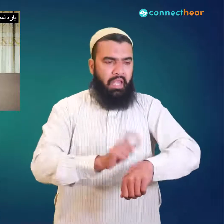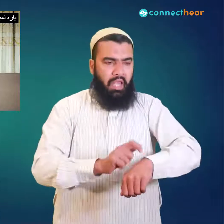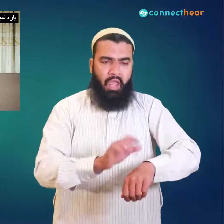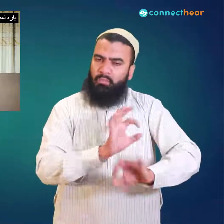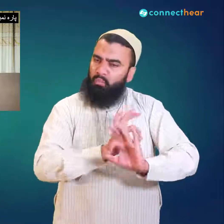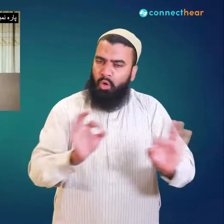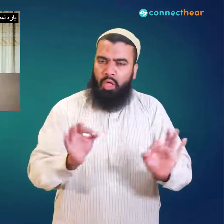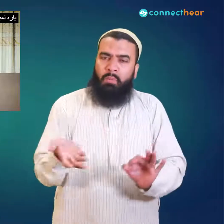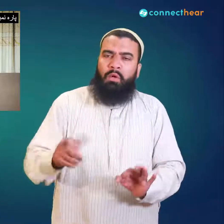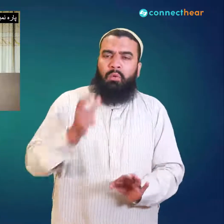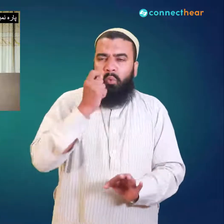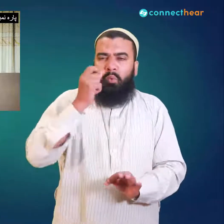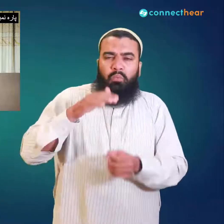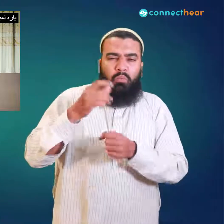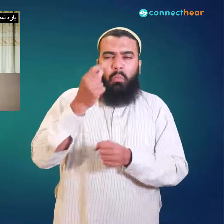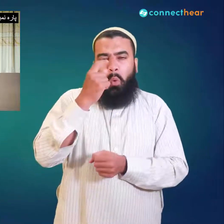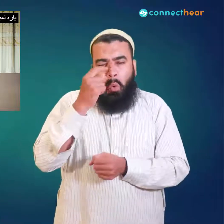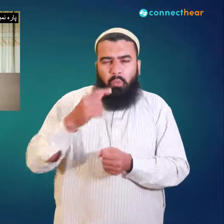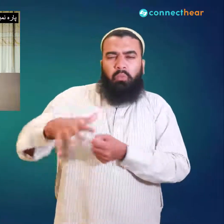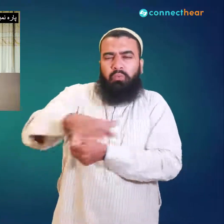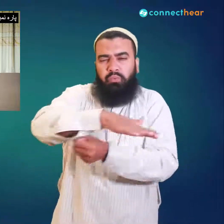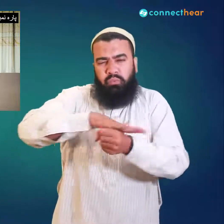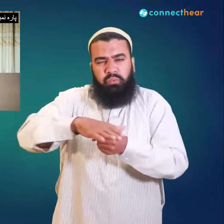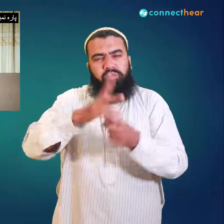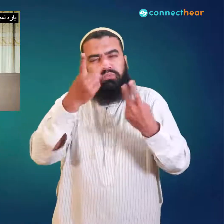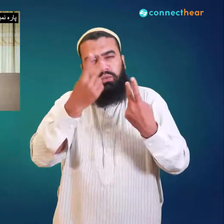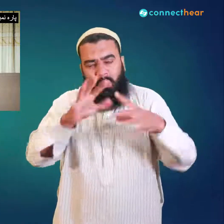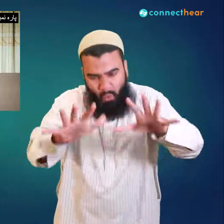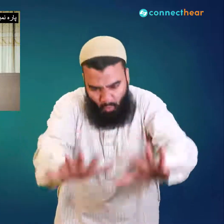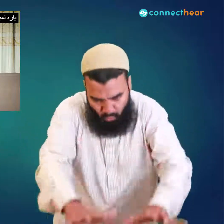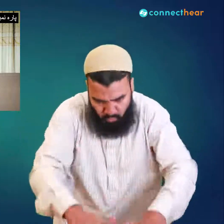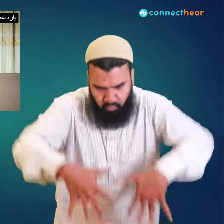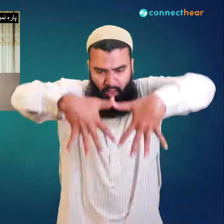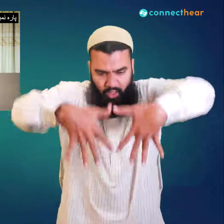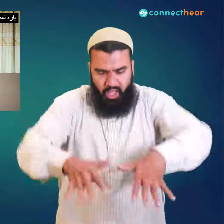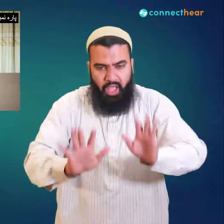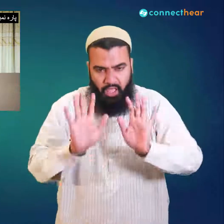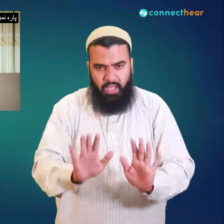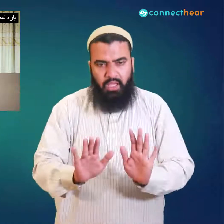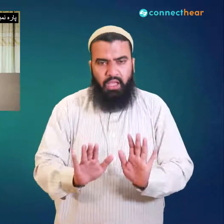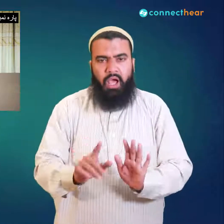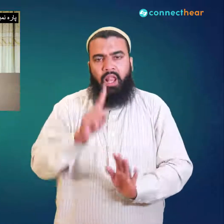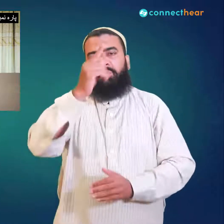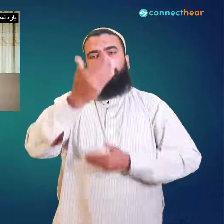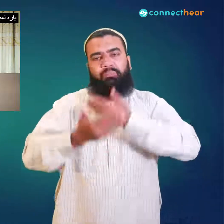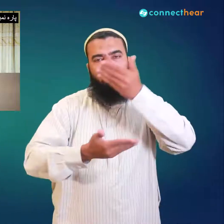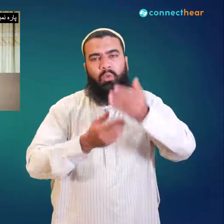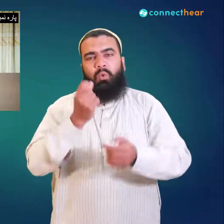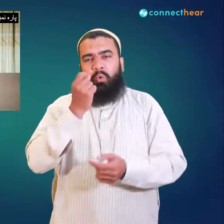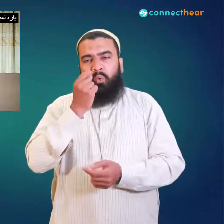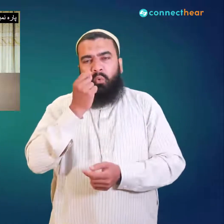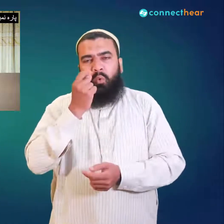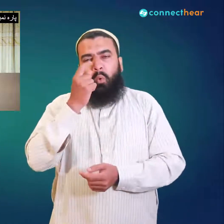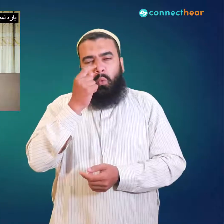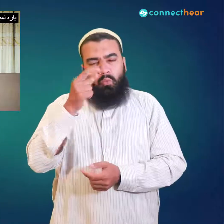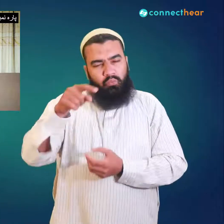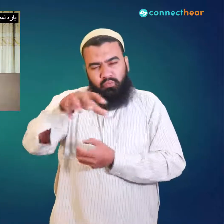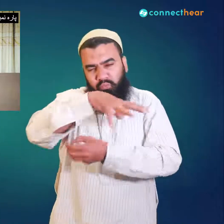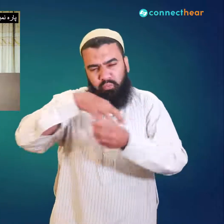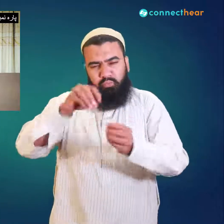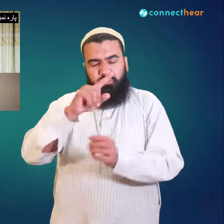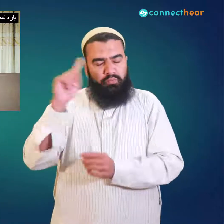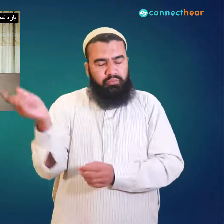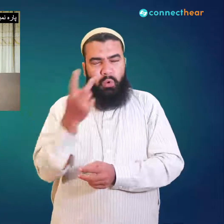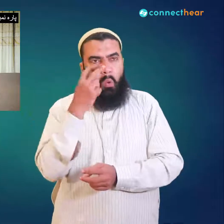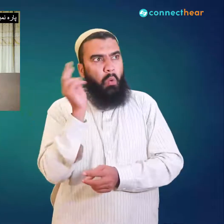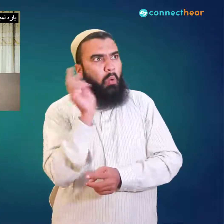کے دن جب مردے قبروں سے اٹھیں گے تو فرمایا کہ وہ ایک دوسرے کو پہچانتے ہوں گے۔ بعد میں